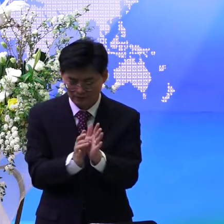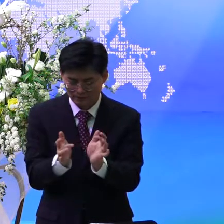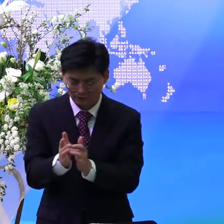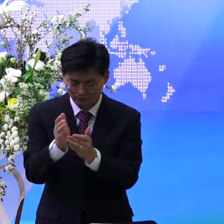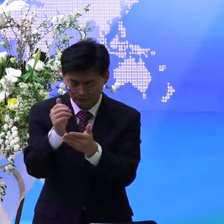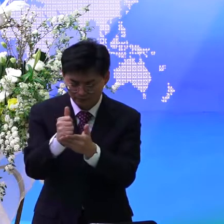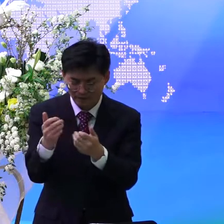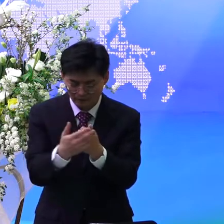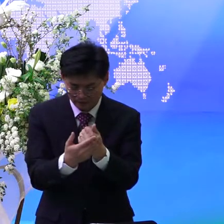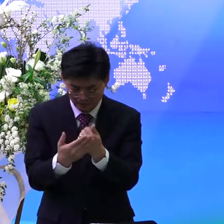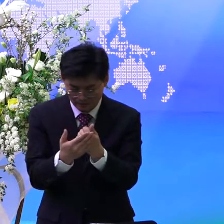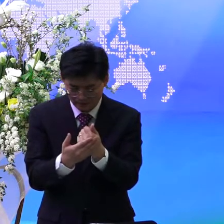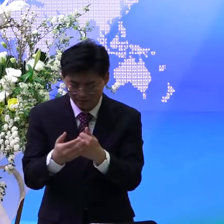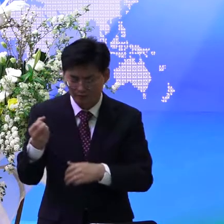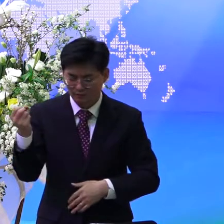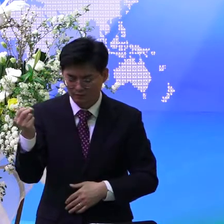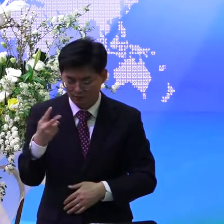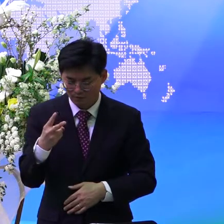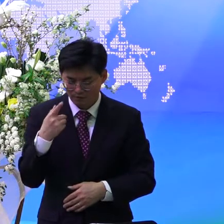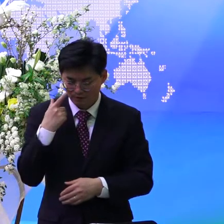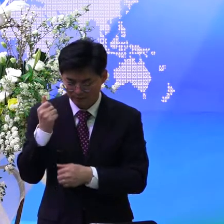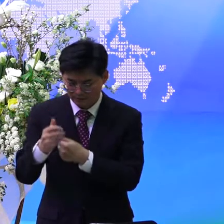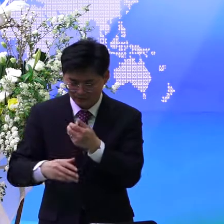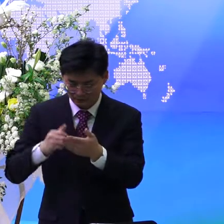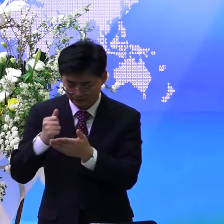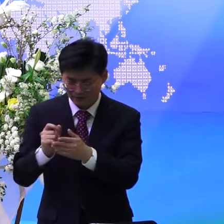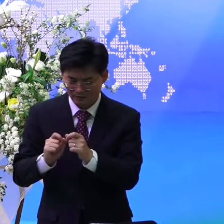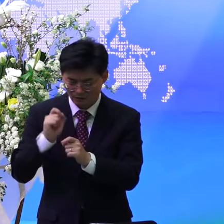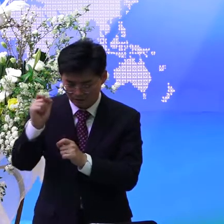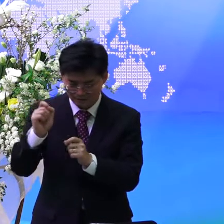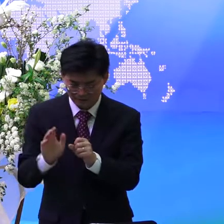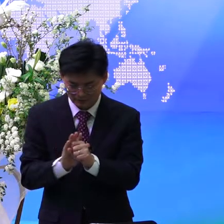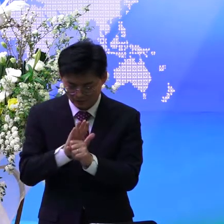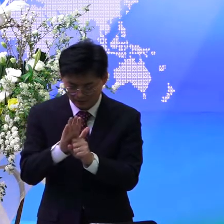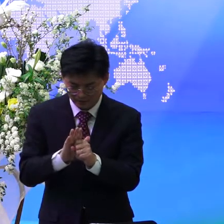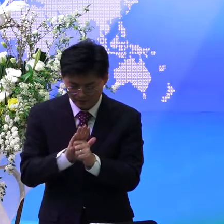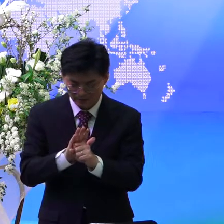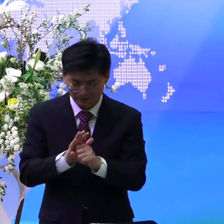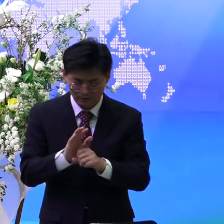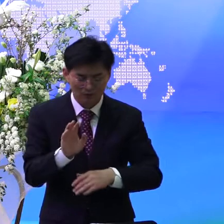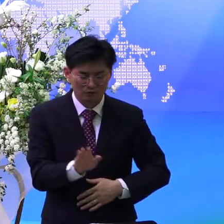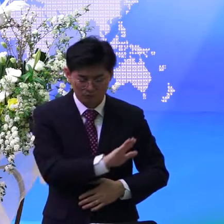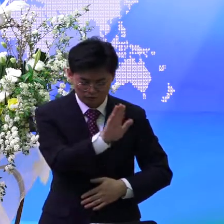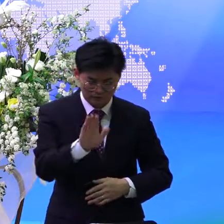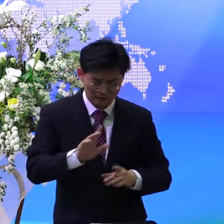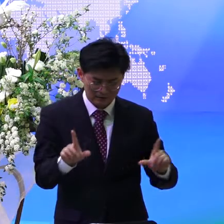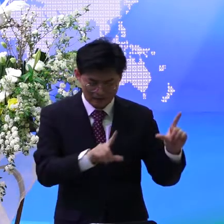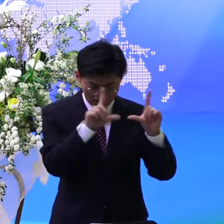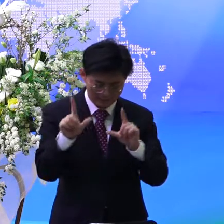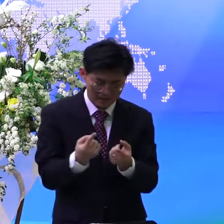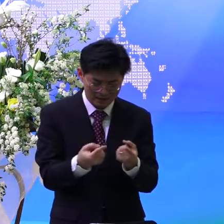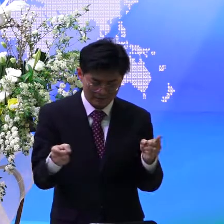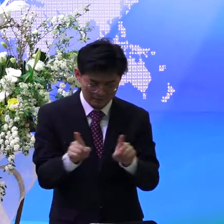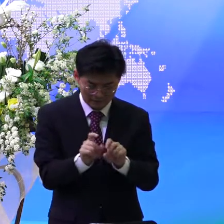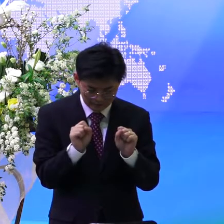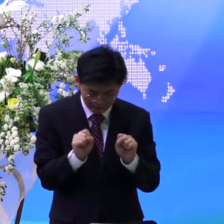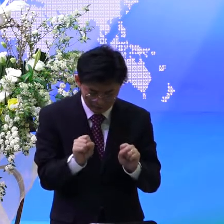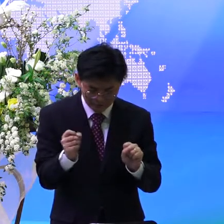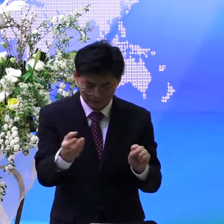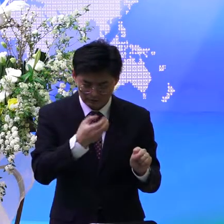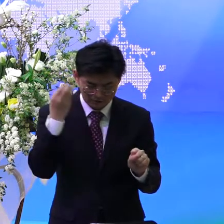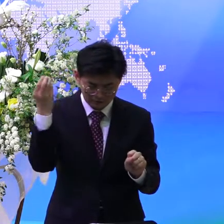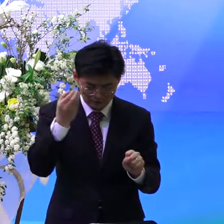은혜와 하나님 아버지의 영원하신 사랑하심과 우리의 삶에 함께 하시는